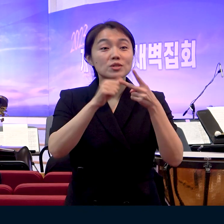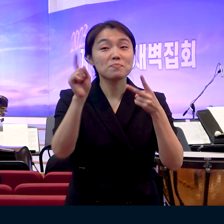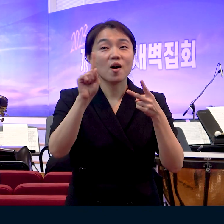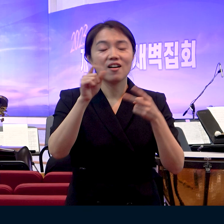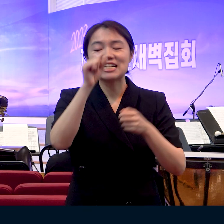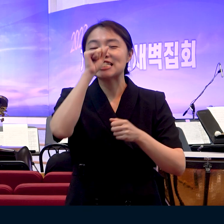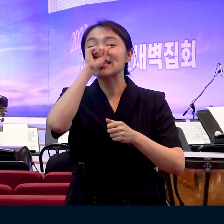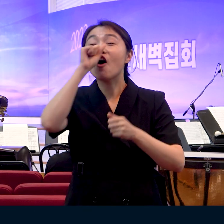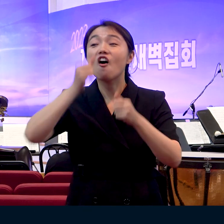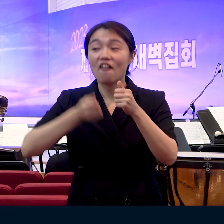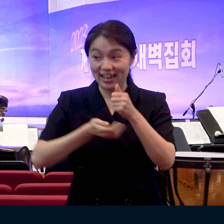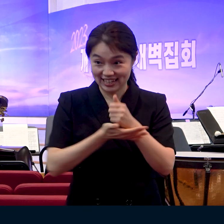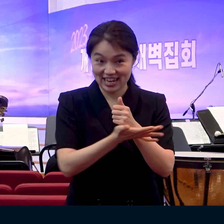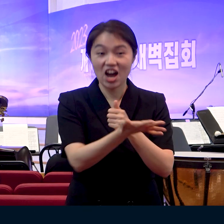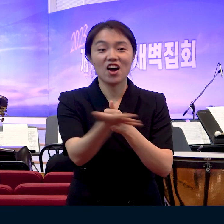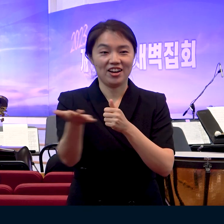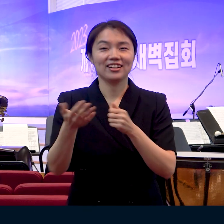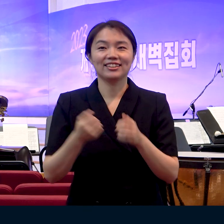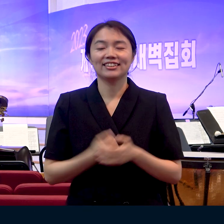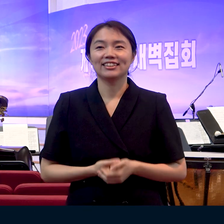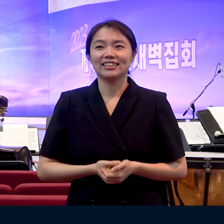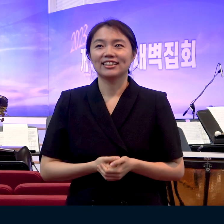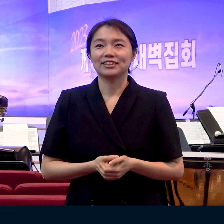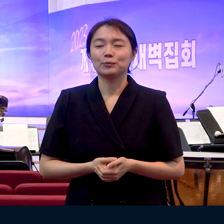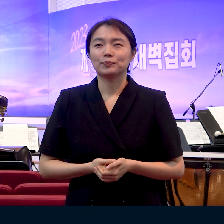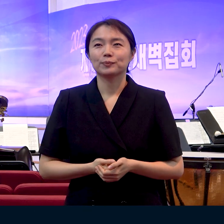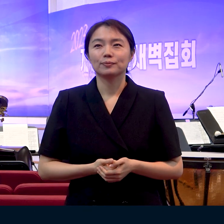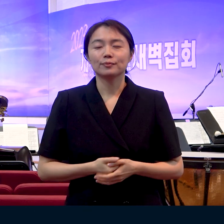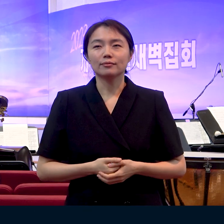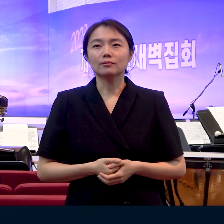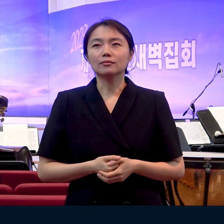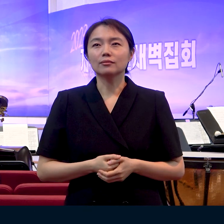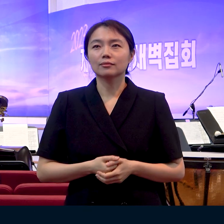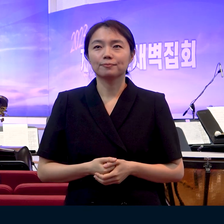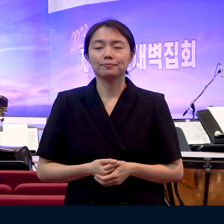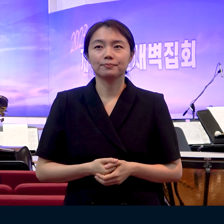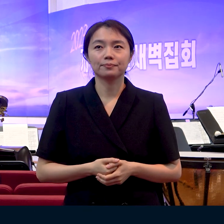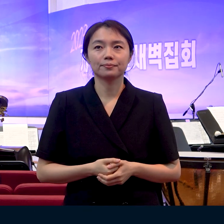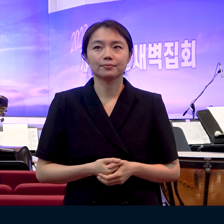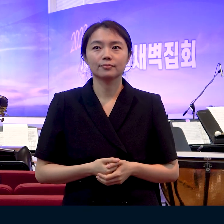무엇이라고요? 선한 영향력으로. 이게 중요합니다. 여러분,